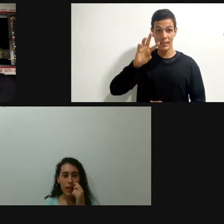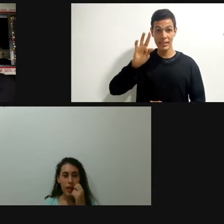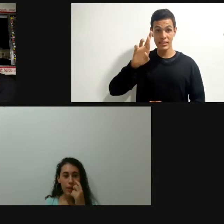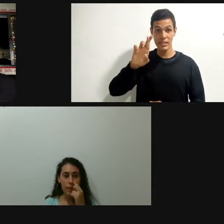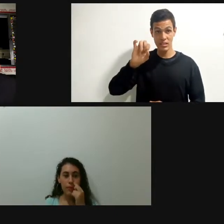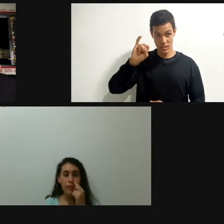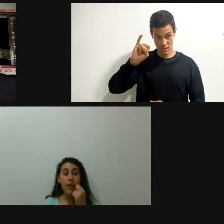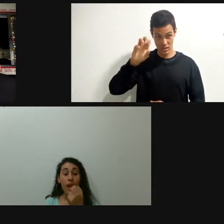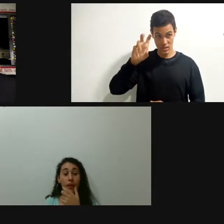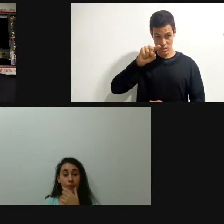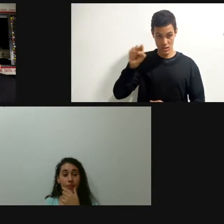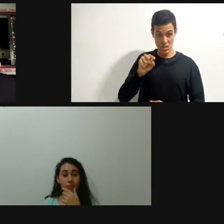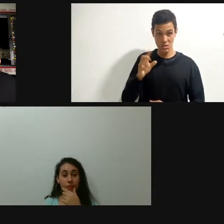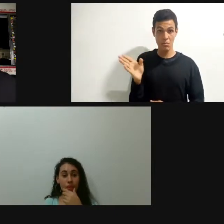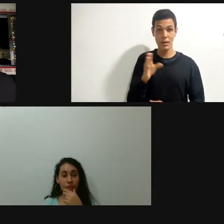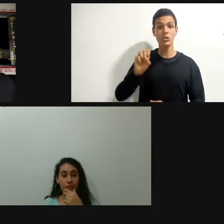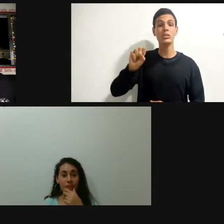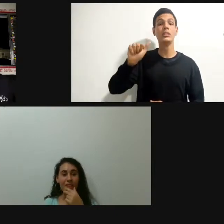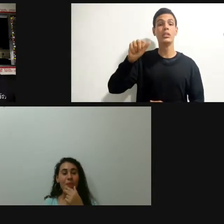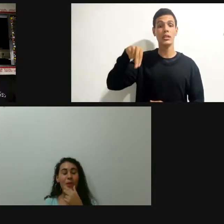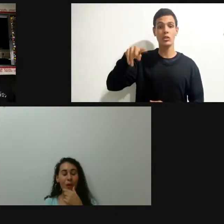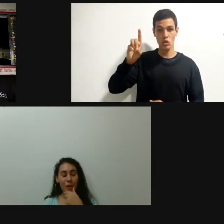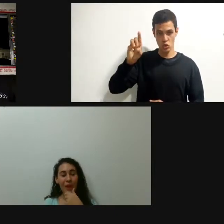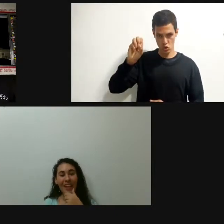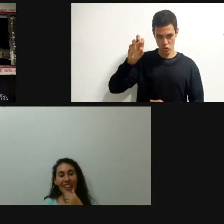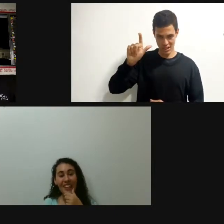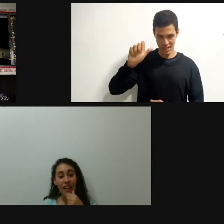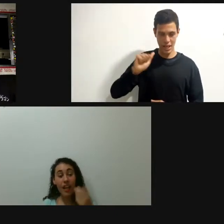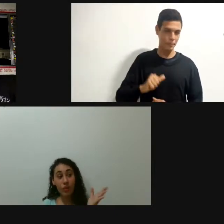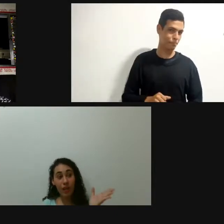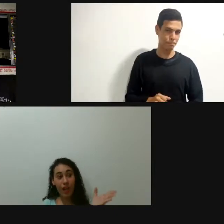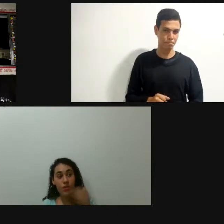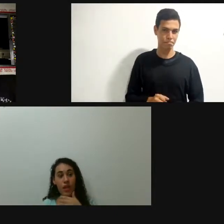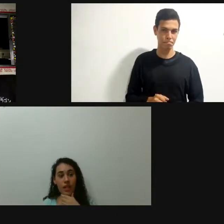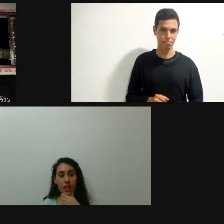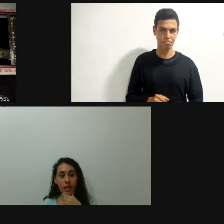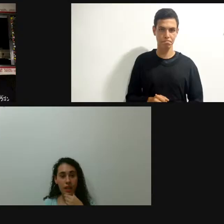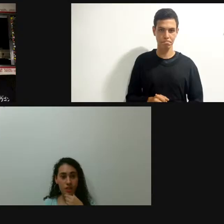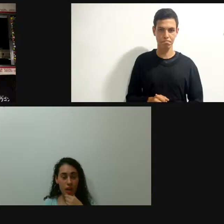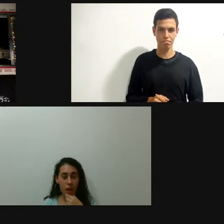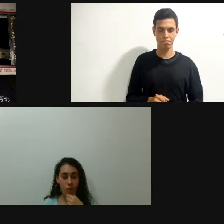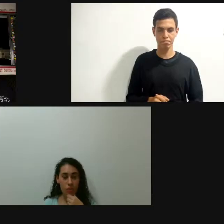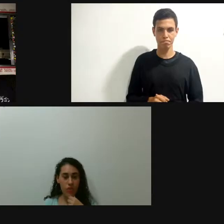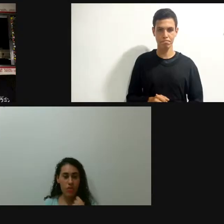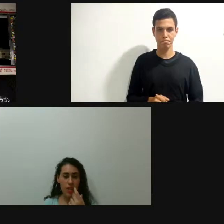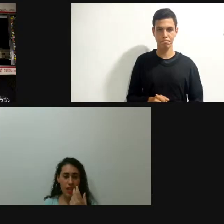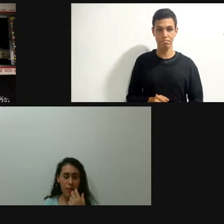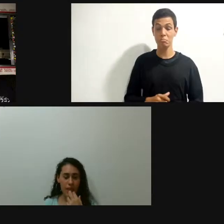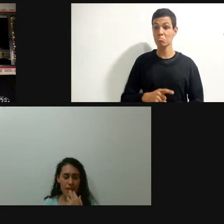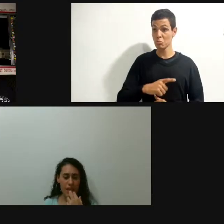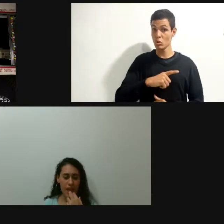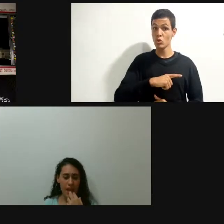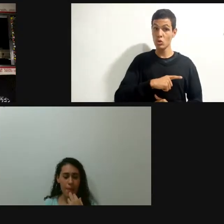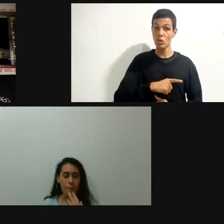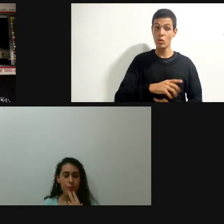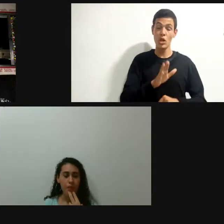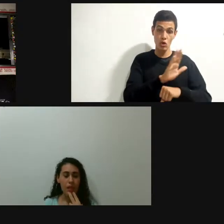sabia. Me inscrever. Pronto, aí tá lá. No caso, ele tem já alguns vídeos, ele tem